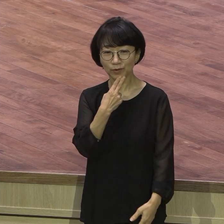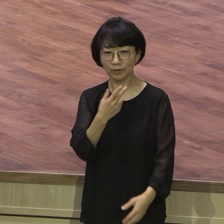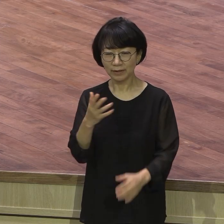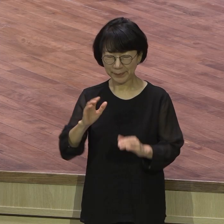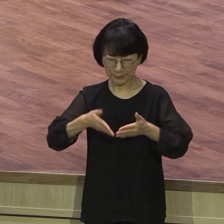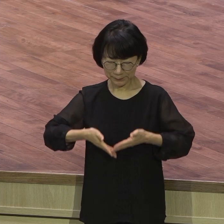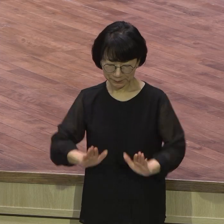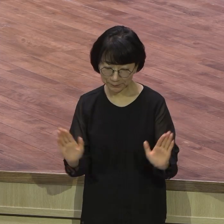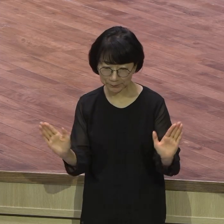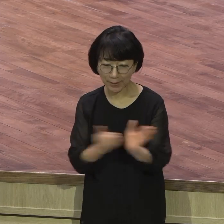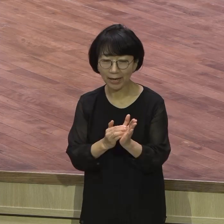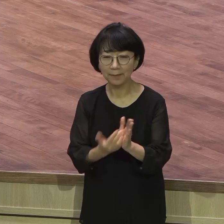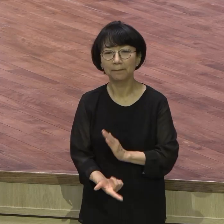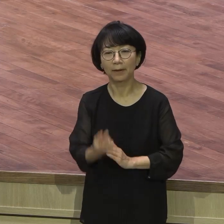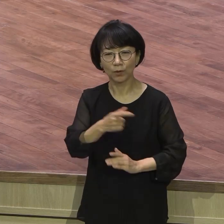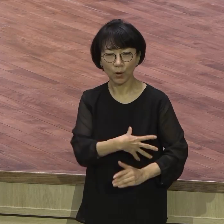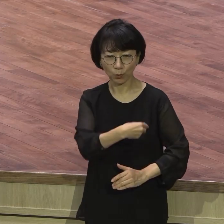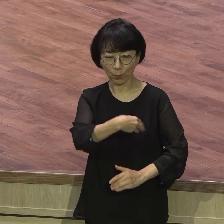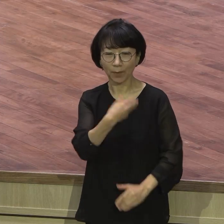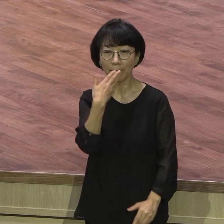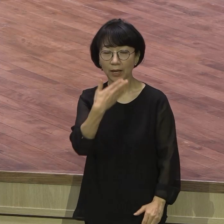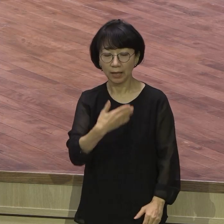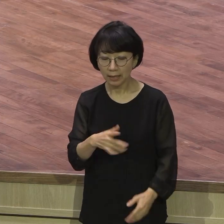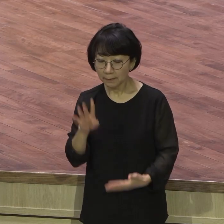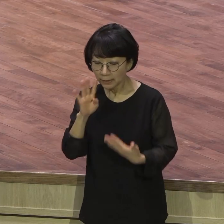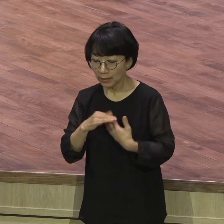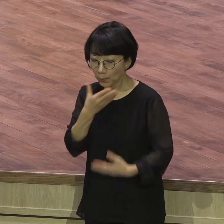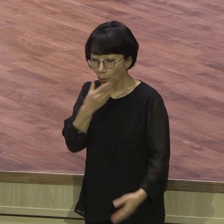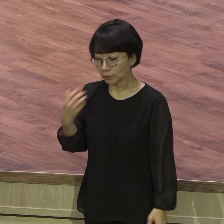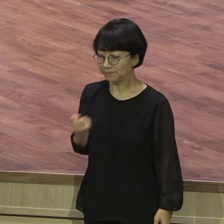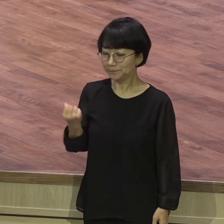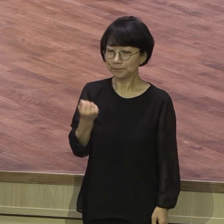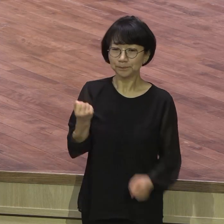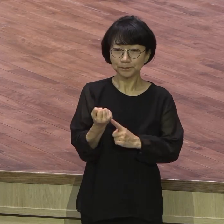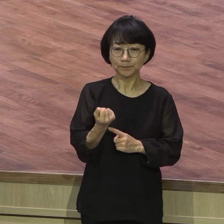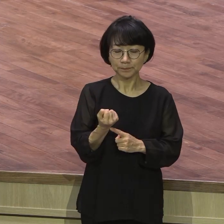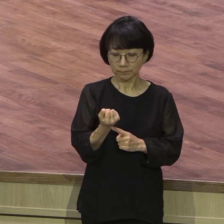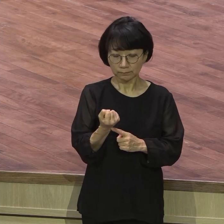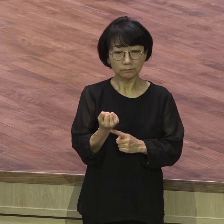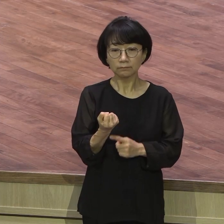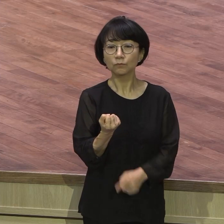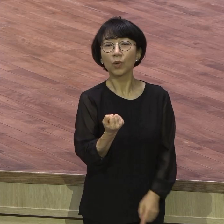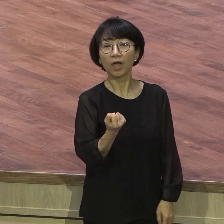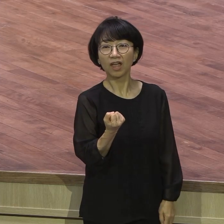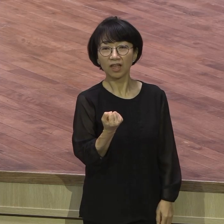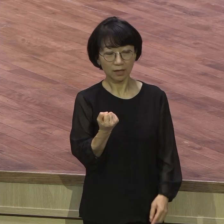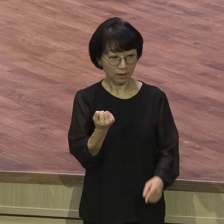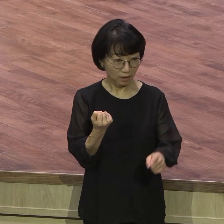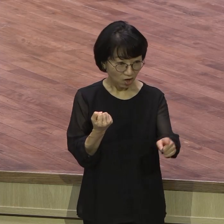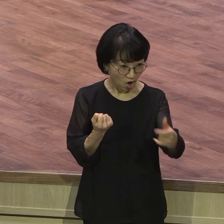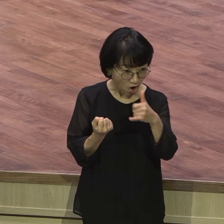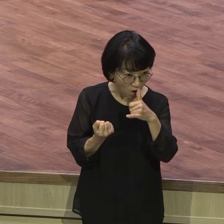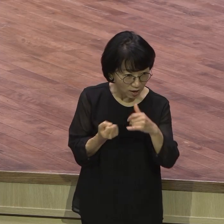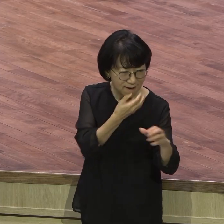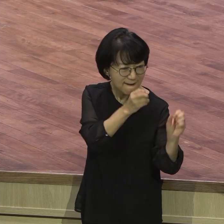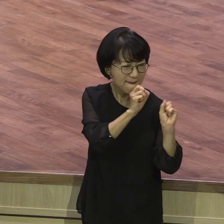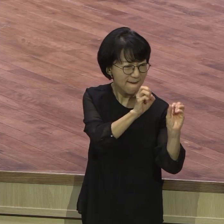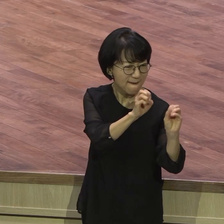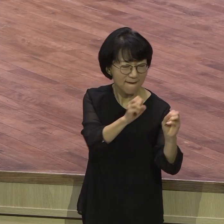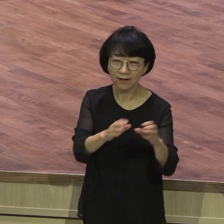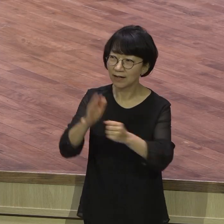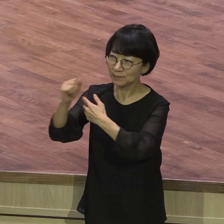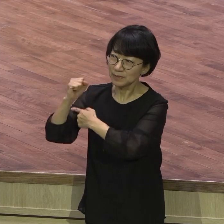원리예요 여러분 누구에게 보험을 내가 증가해야지 내가 가르켜야지 내가 전해야지 이거 딱 있어면요 하나님 공급해